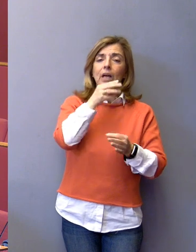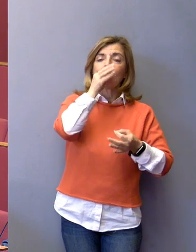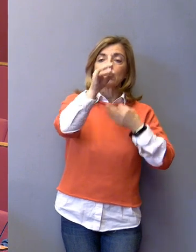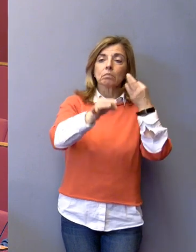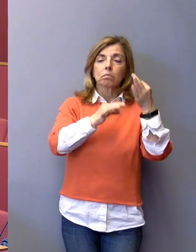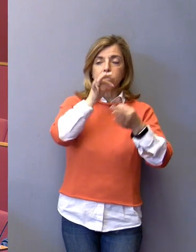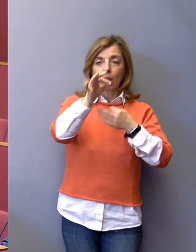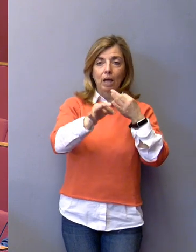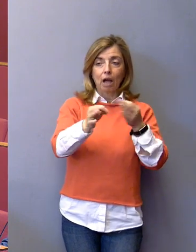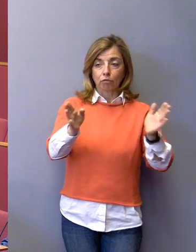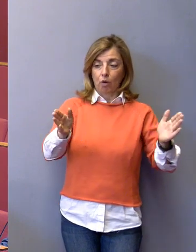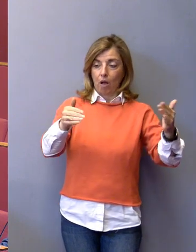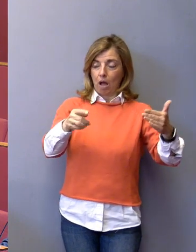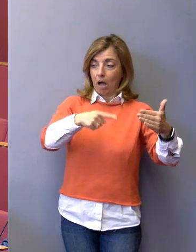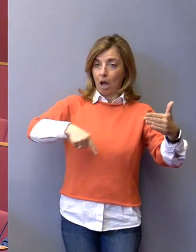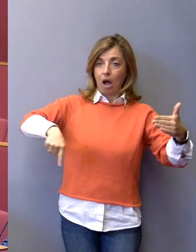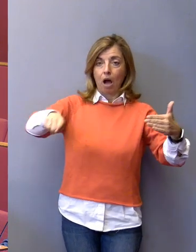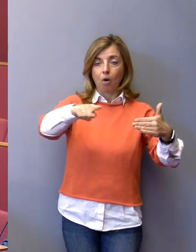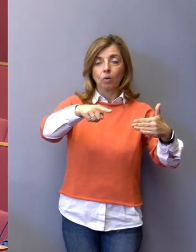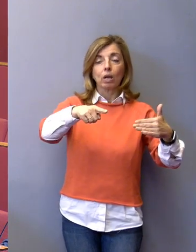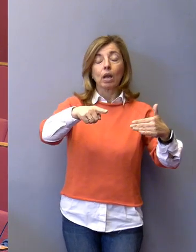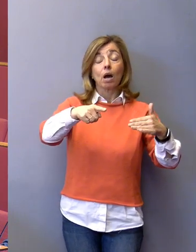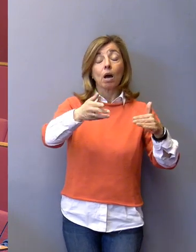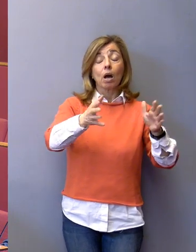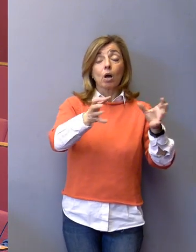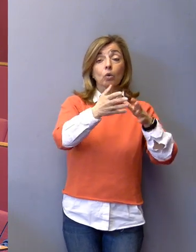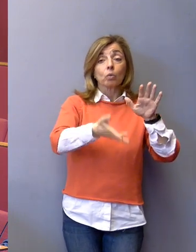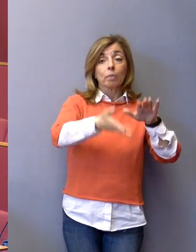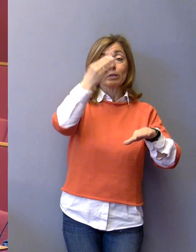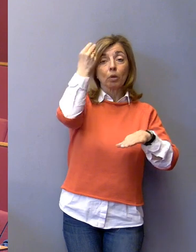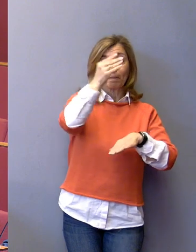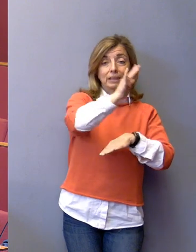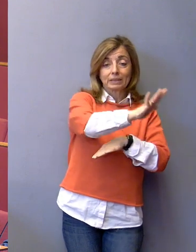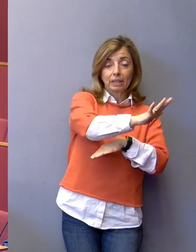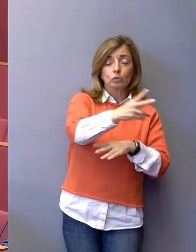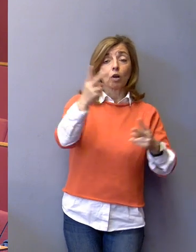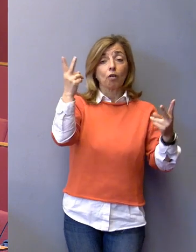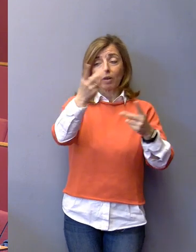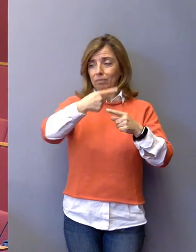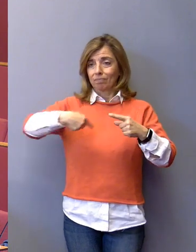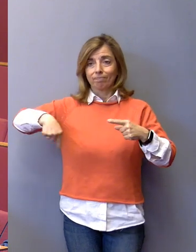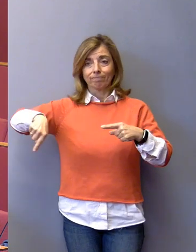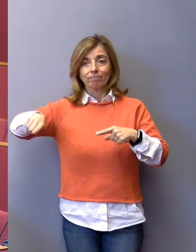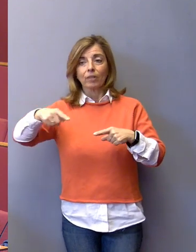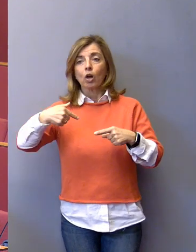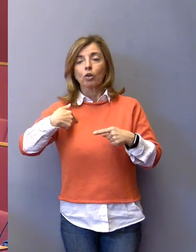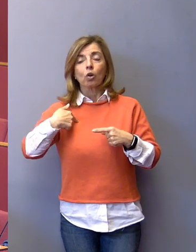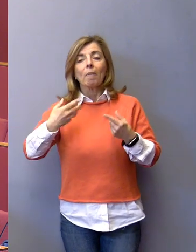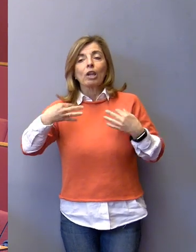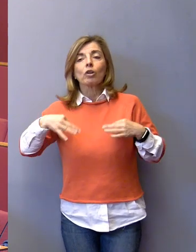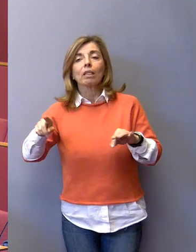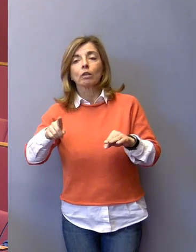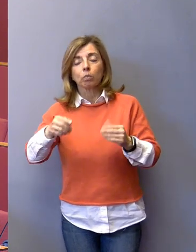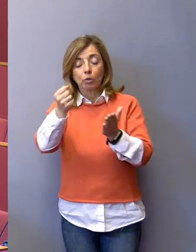posizione della maggioranza c'era uno dei motivi di fondo per il quale la parte nostra è stata l'indisponibilità nel modificare il documento